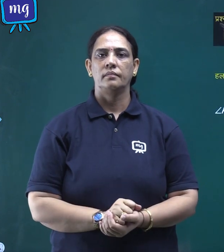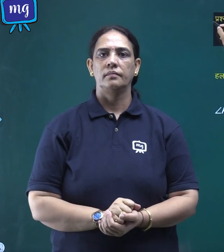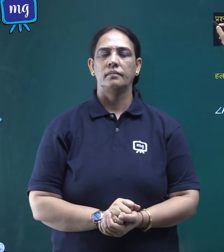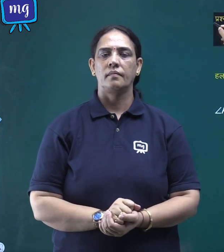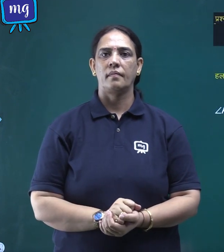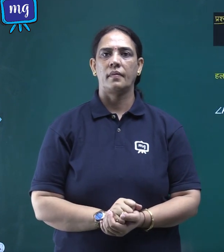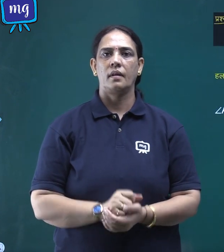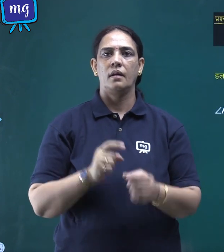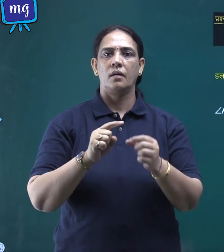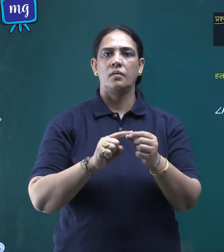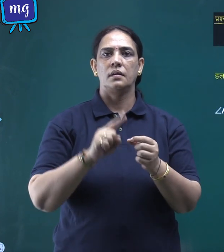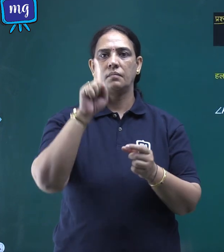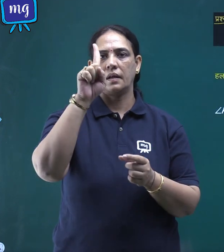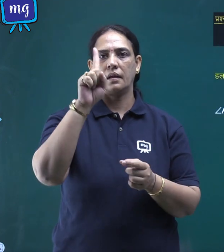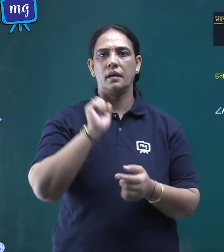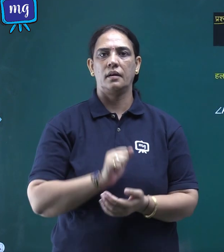प्रश्न नंबर एक,